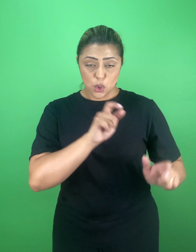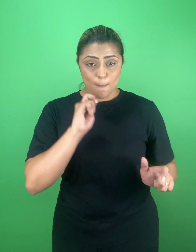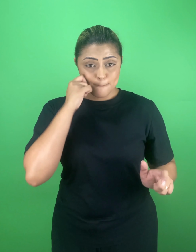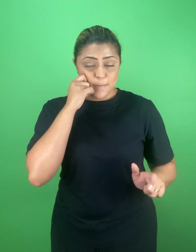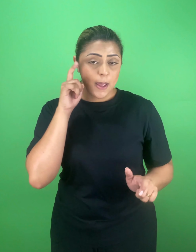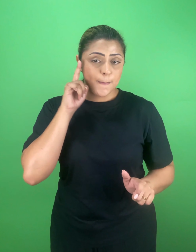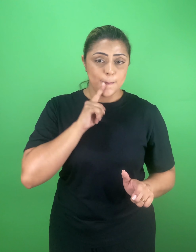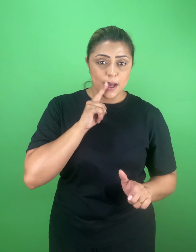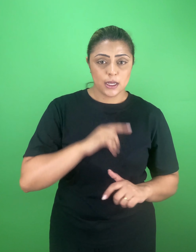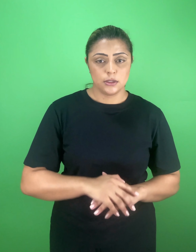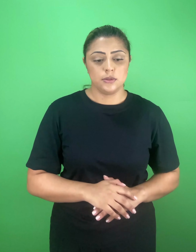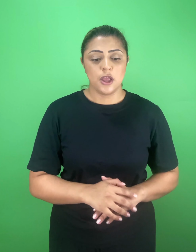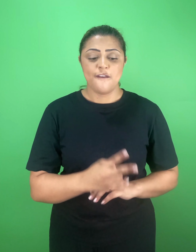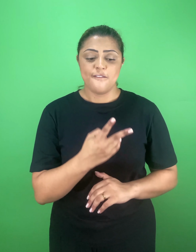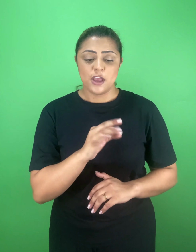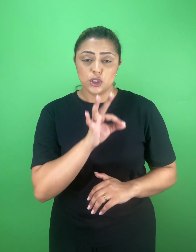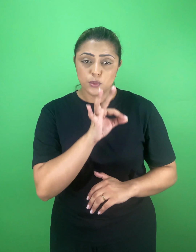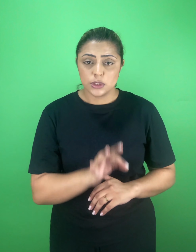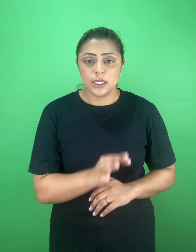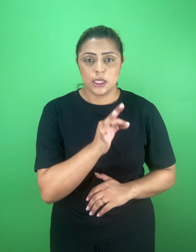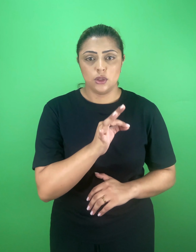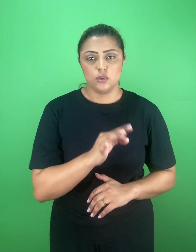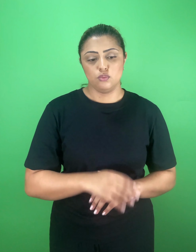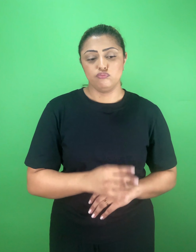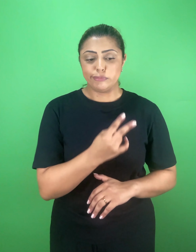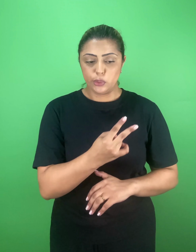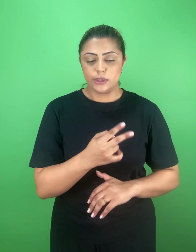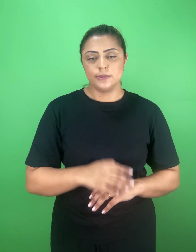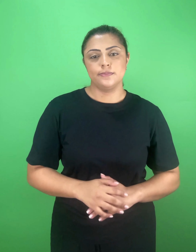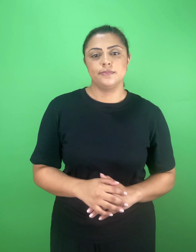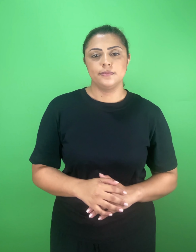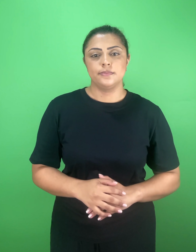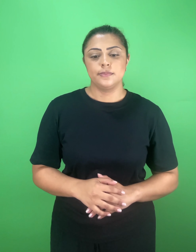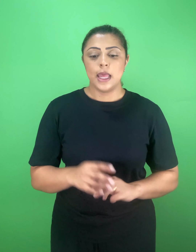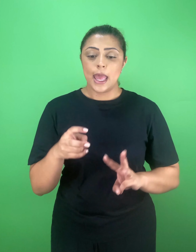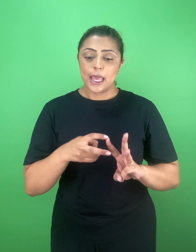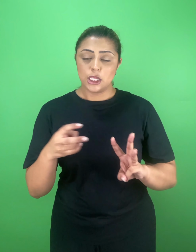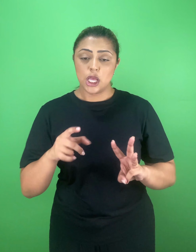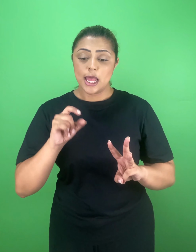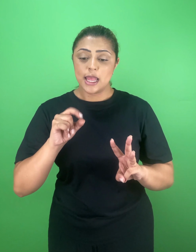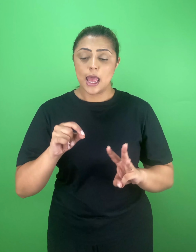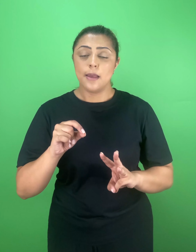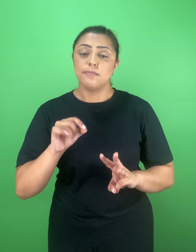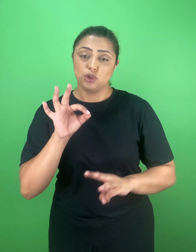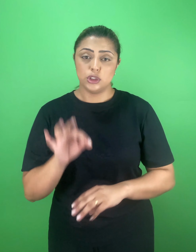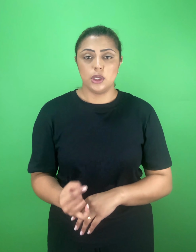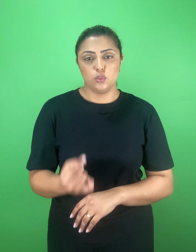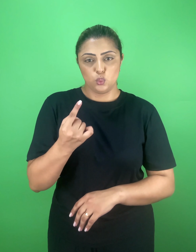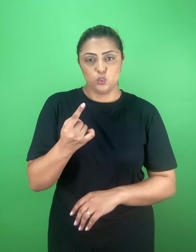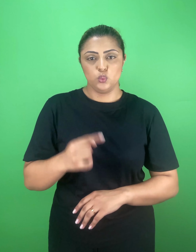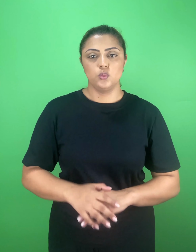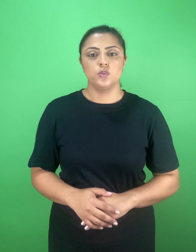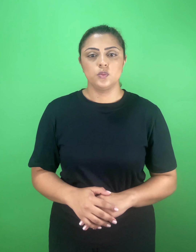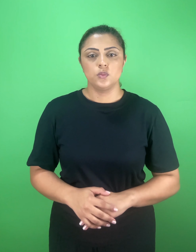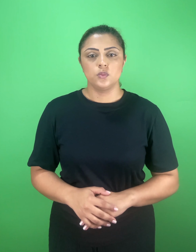pretas e pardas 20% 2. Indígenas 10% 1. Desconcentração